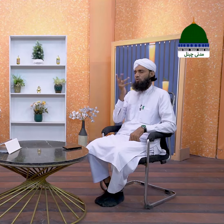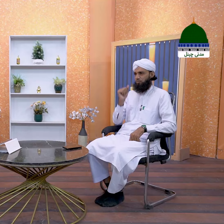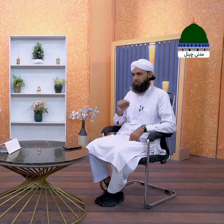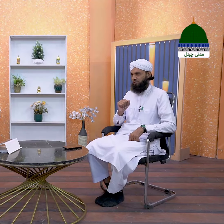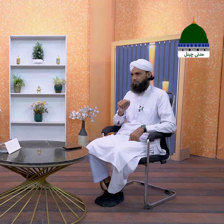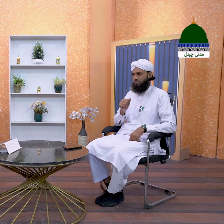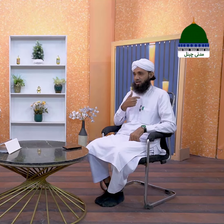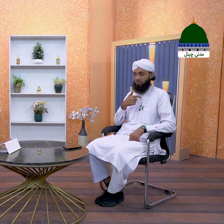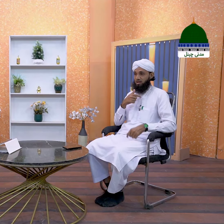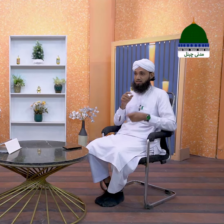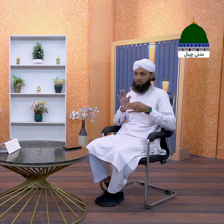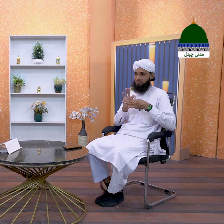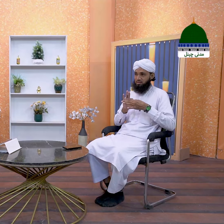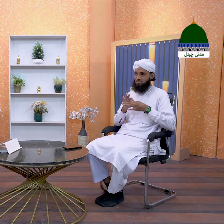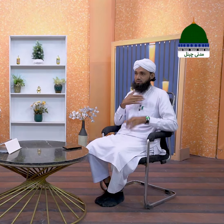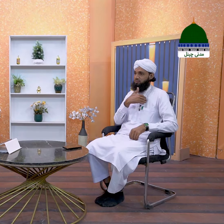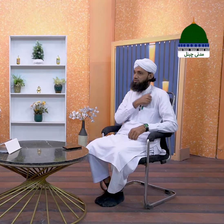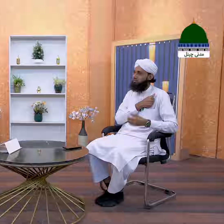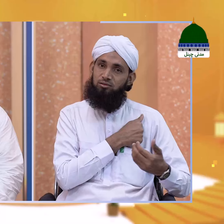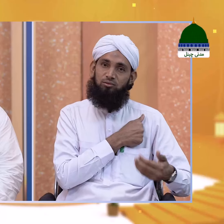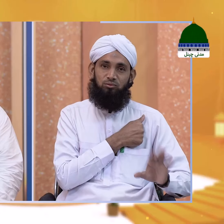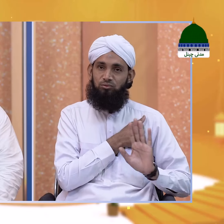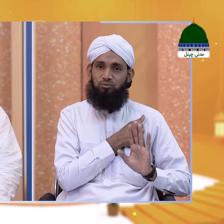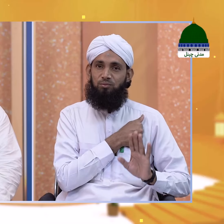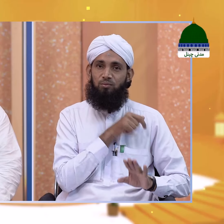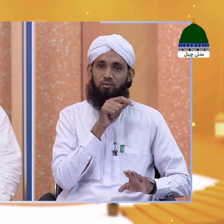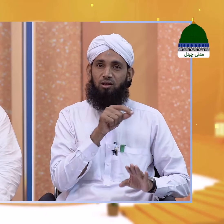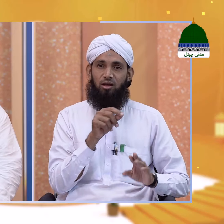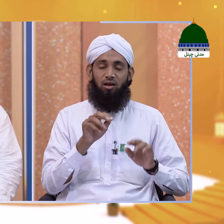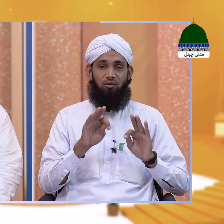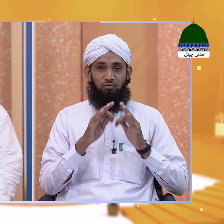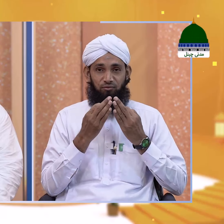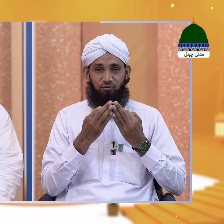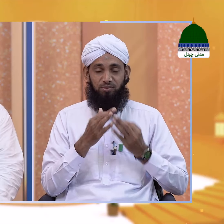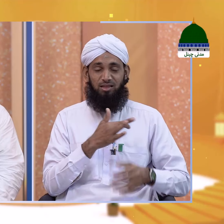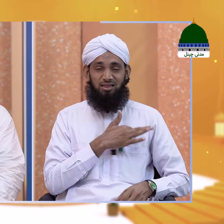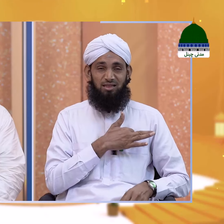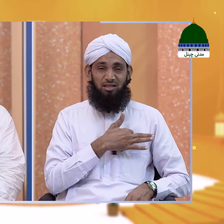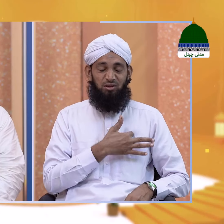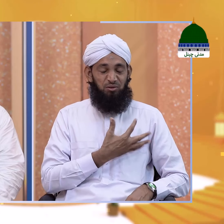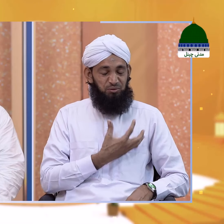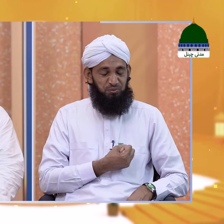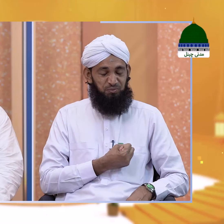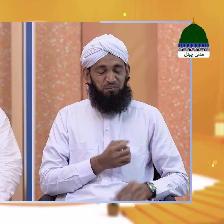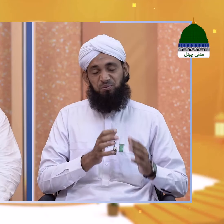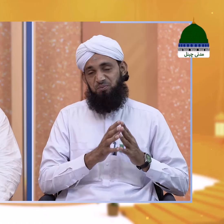اپنا دنیا چھوڑ کر جا چکا ہو، سوگواروں کا دل اس کے غم میں ڈوبا ہو اور بندہ تصویر غم بنا